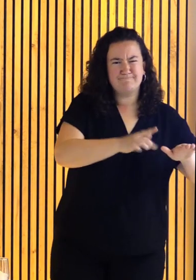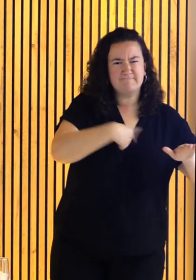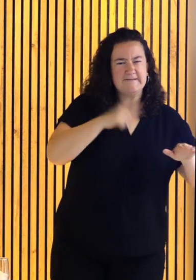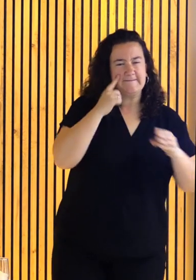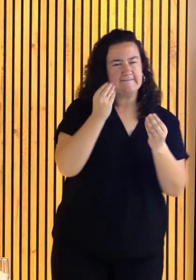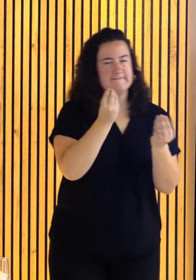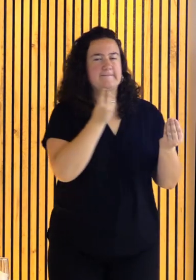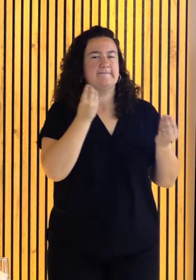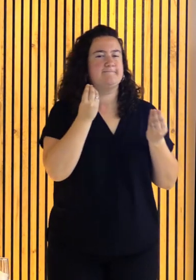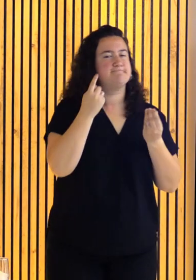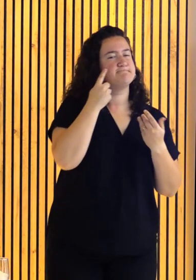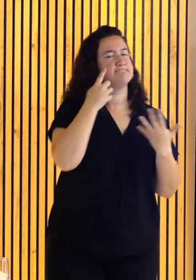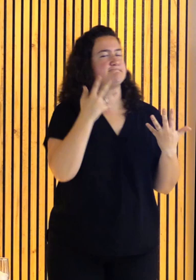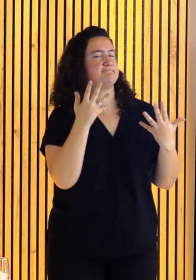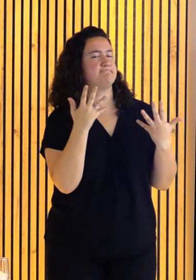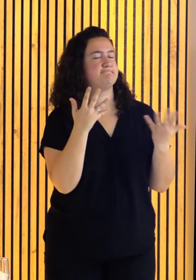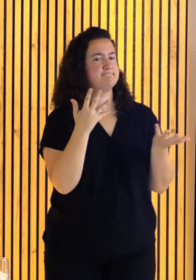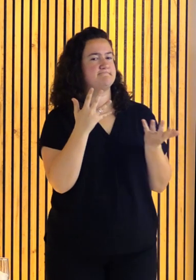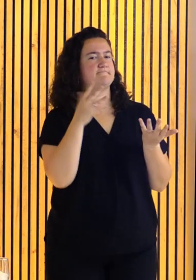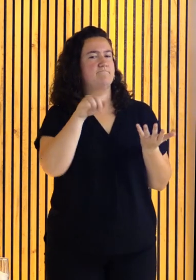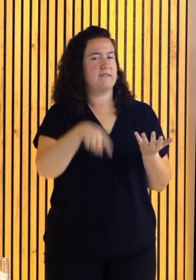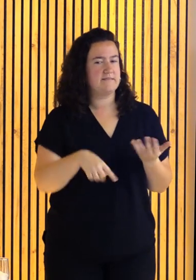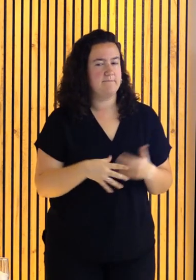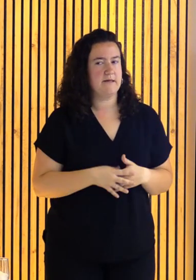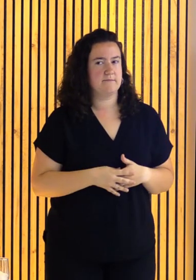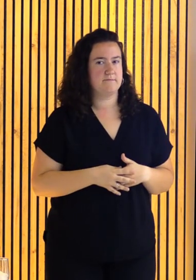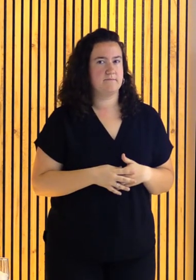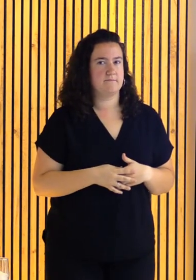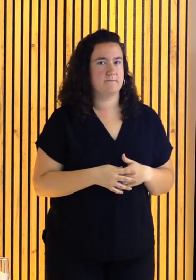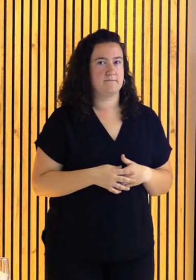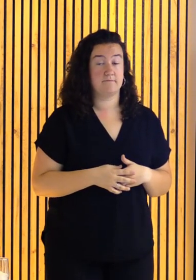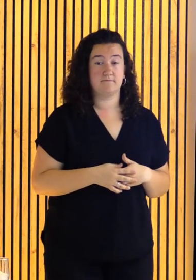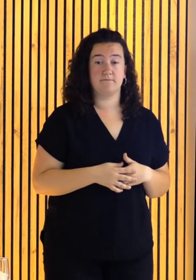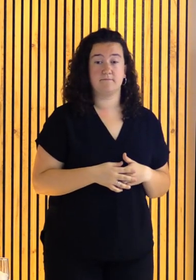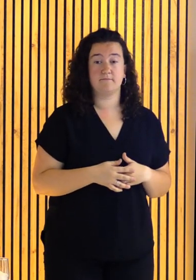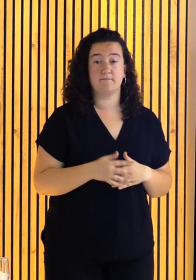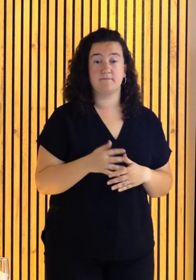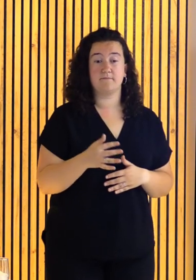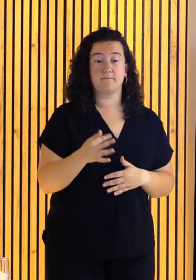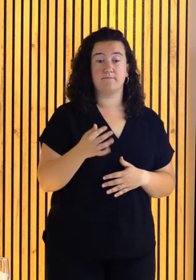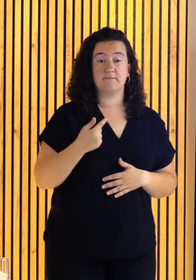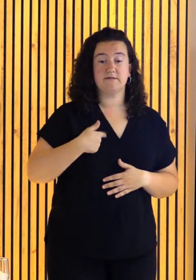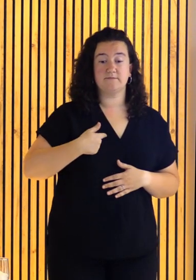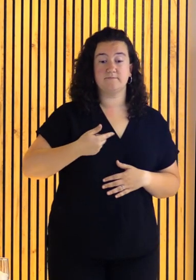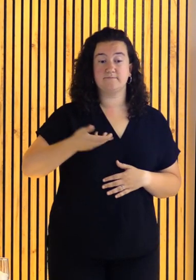susmo batzuk ere, eta une hartan genera biltzen